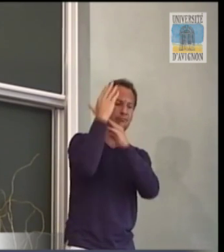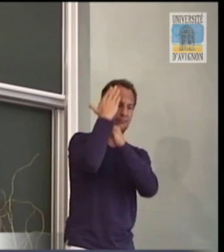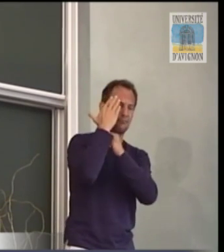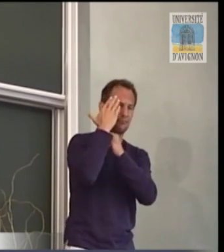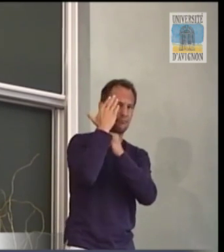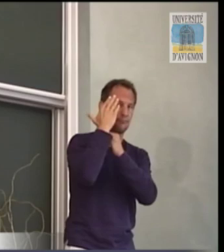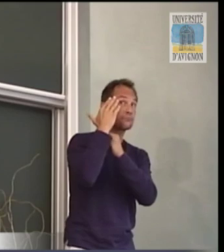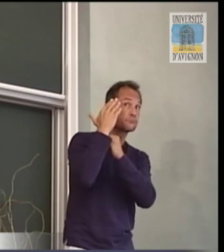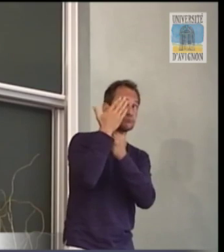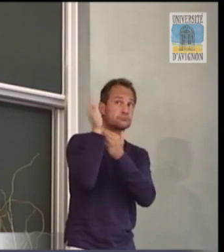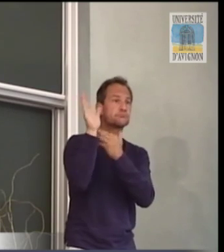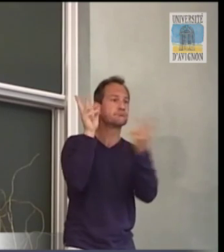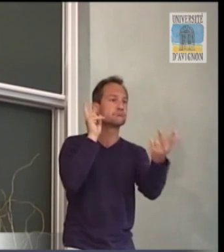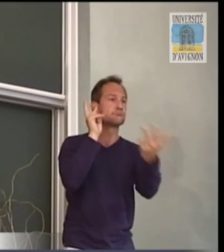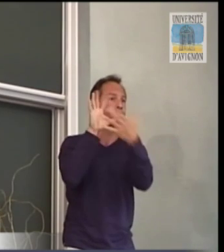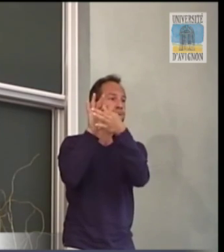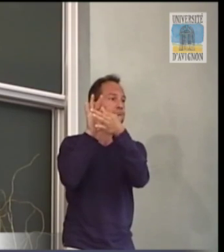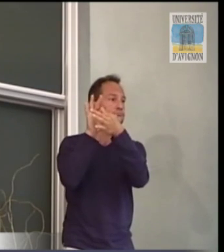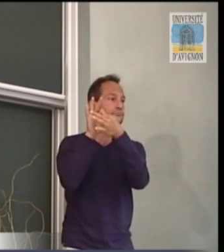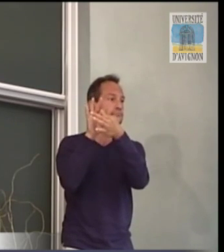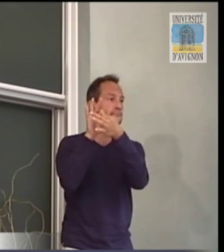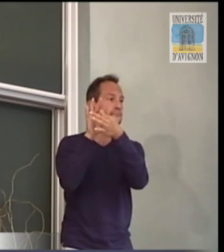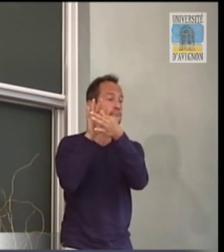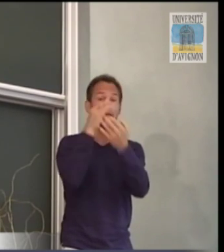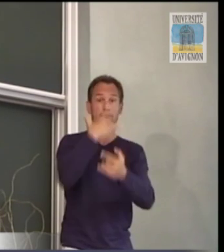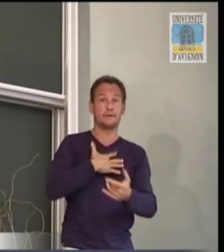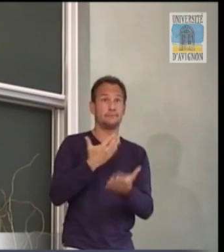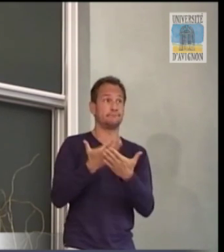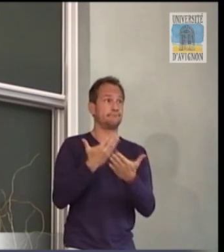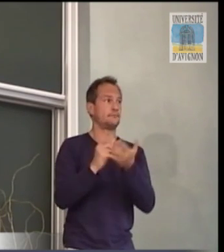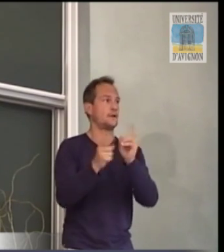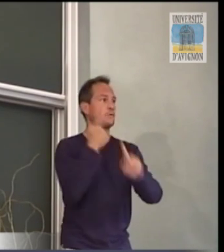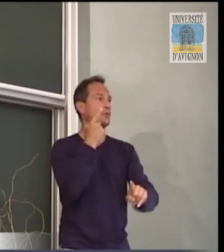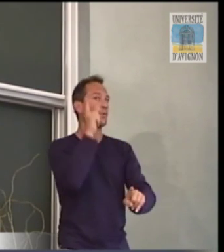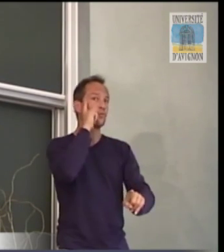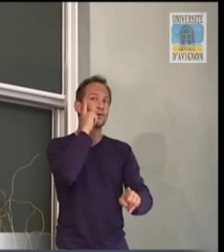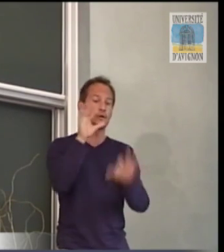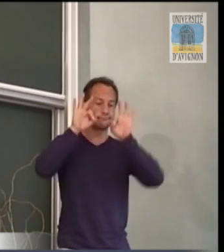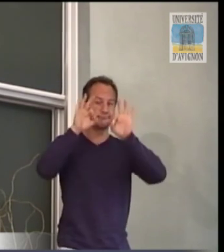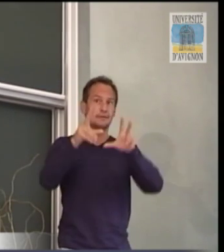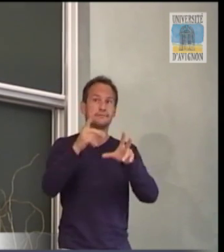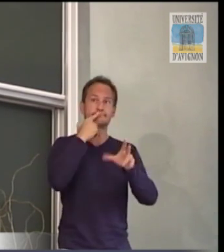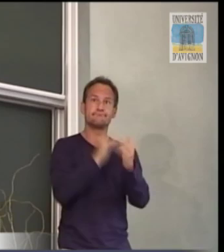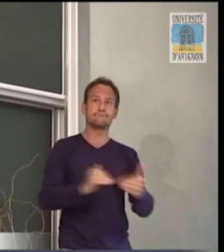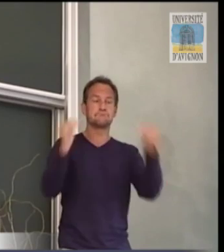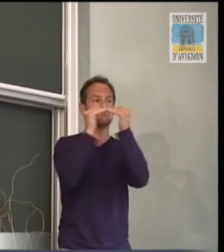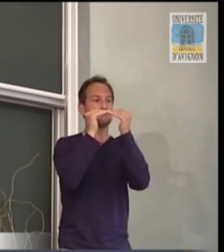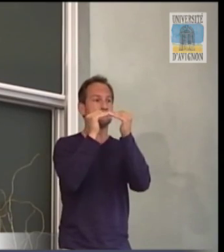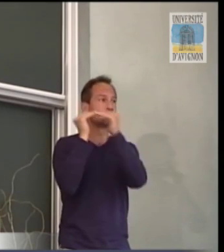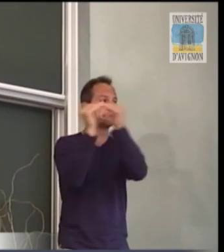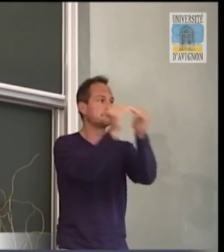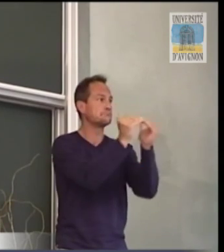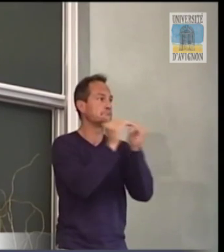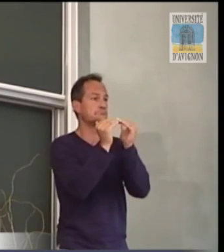se voit, s'entrevoit. Et ça me semble extrêmement important, puisque d'un seul coup, on travaille sur des dénominateurs communs.